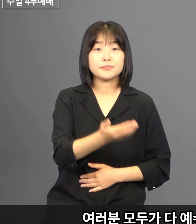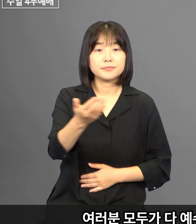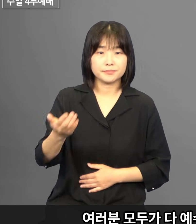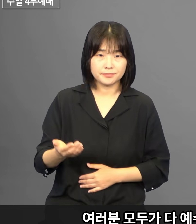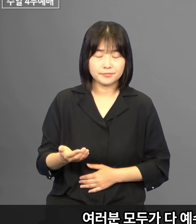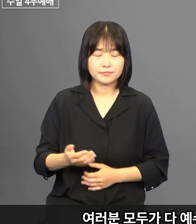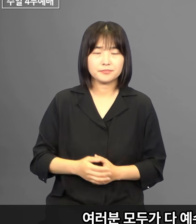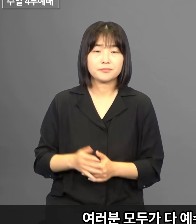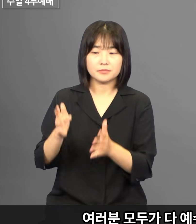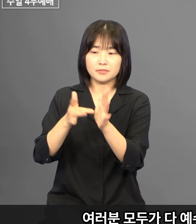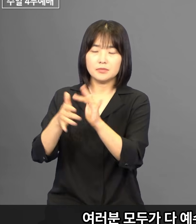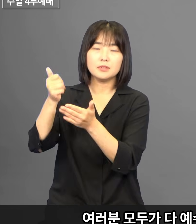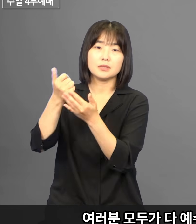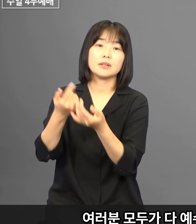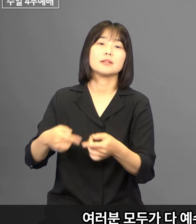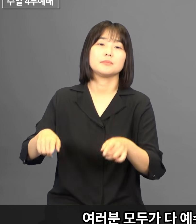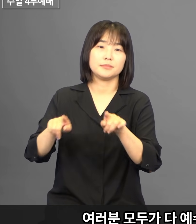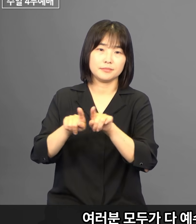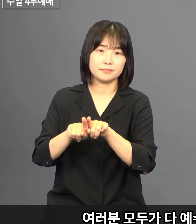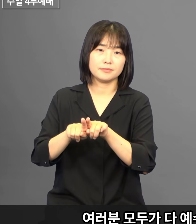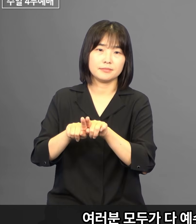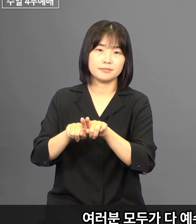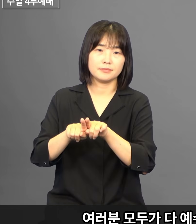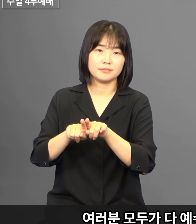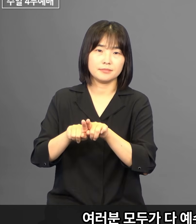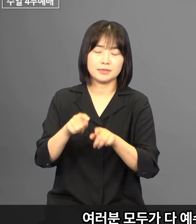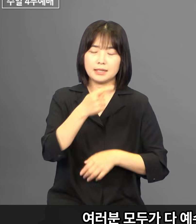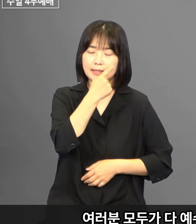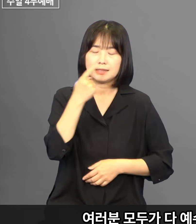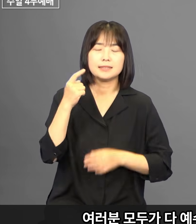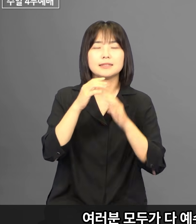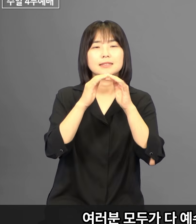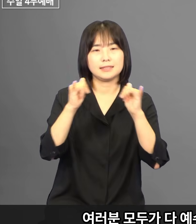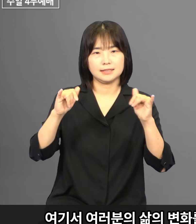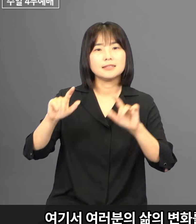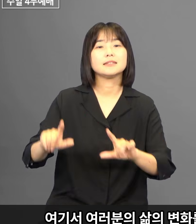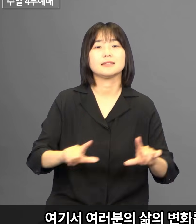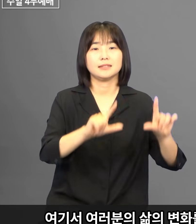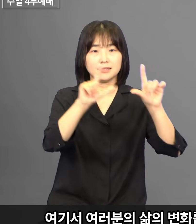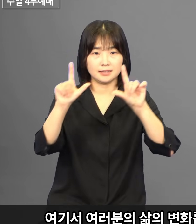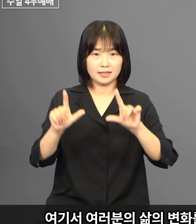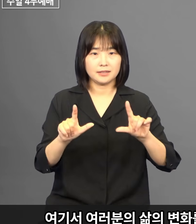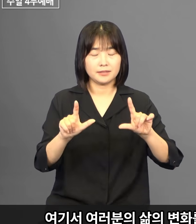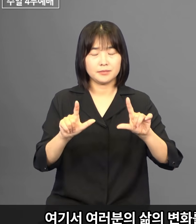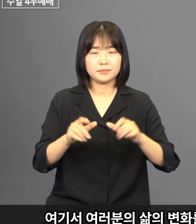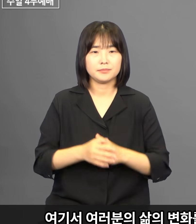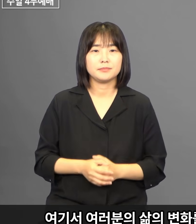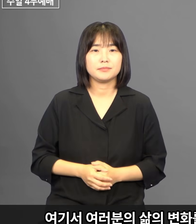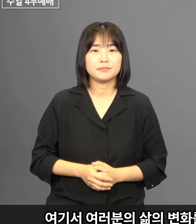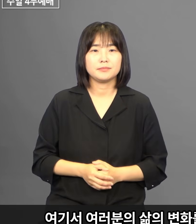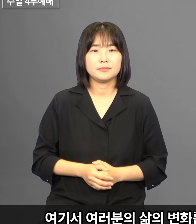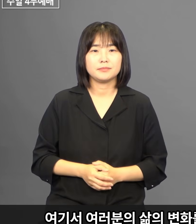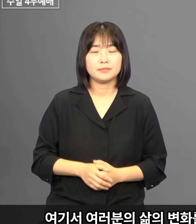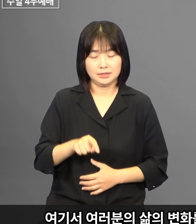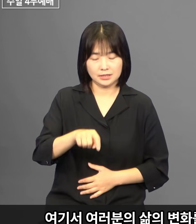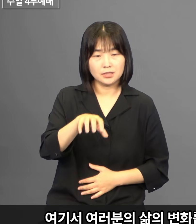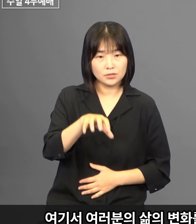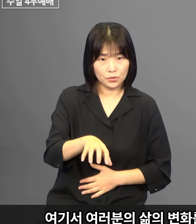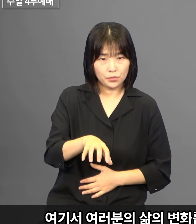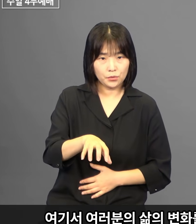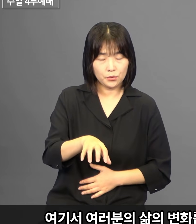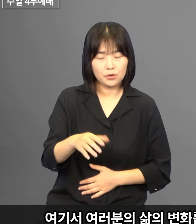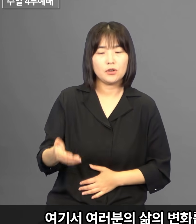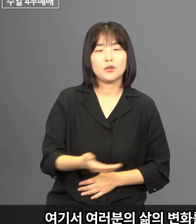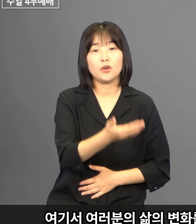다 예수님과 함께 그런 증인된 삶을 여기서 여러분의 삶의